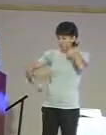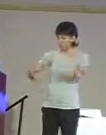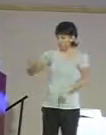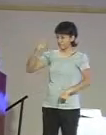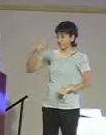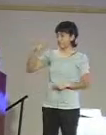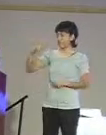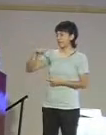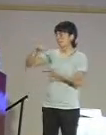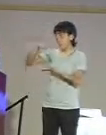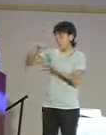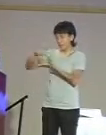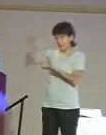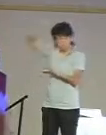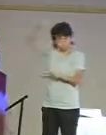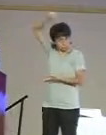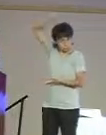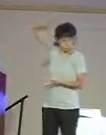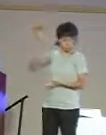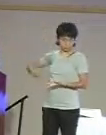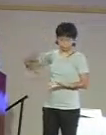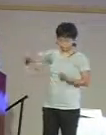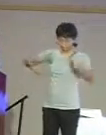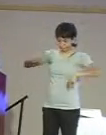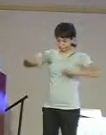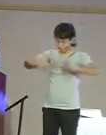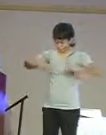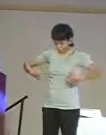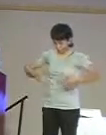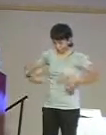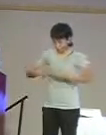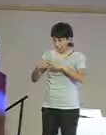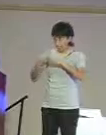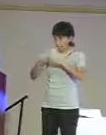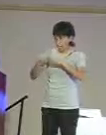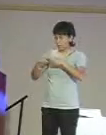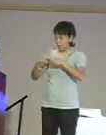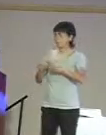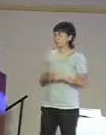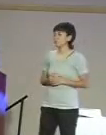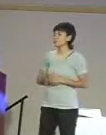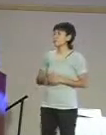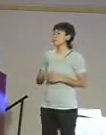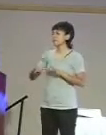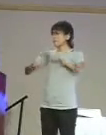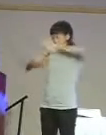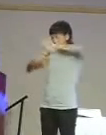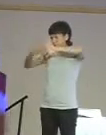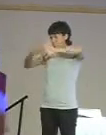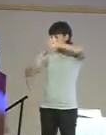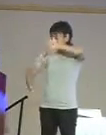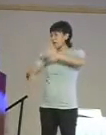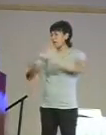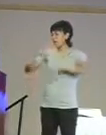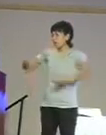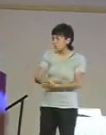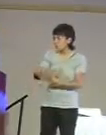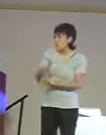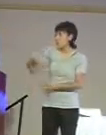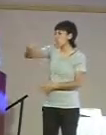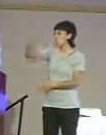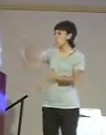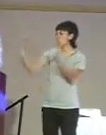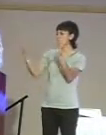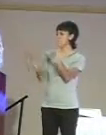En América Latina y el Caribe nacen aproximadamente 12 millones de niños cada año.